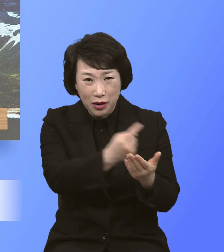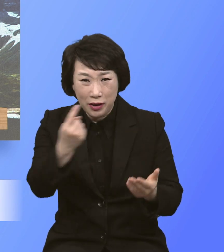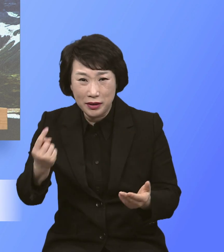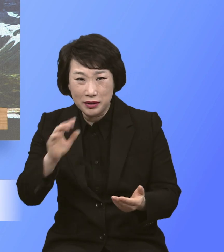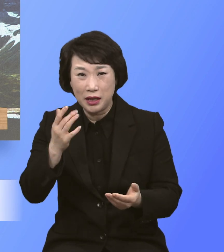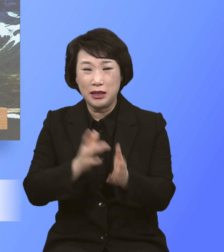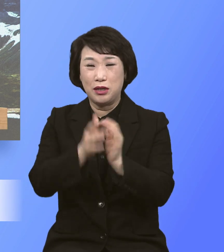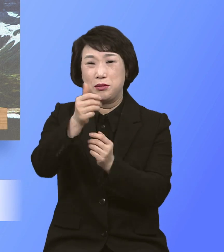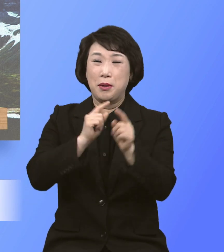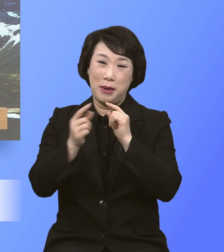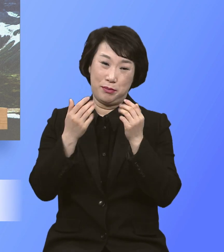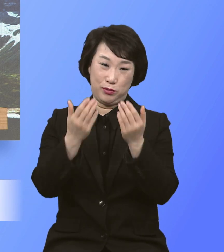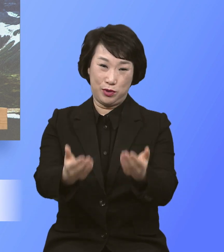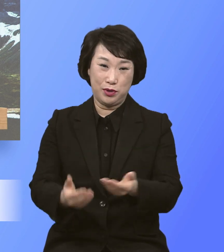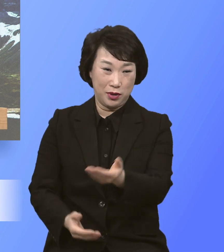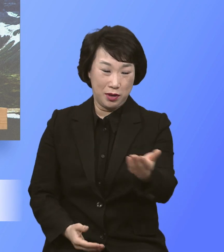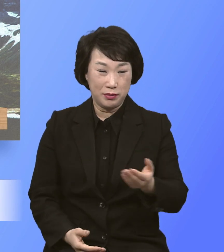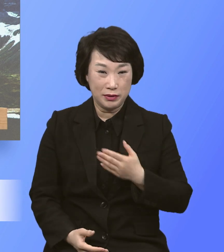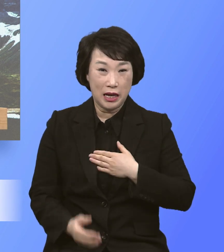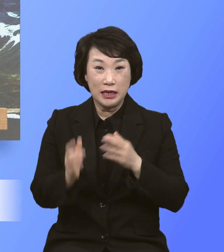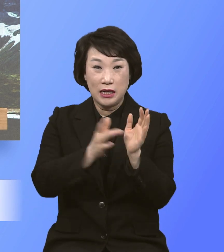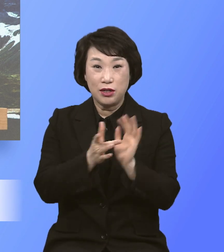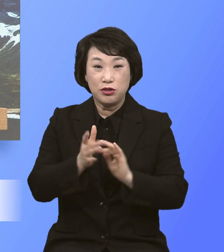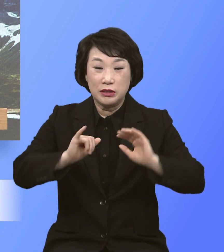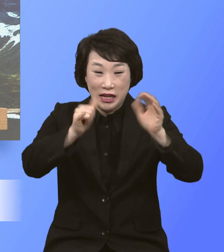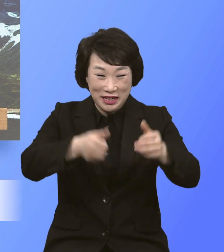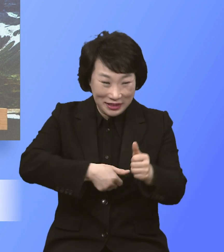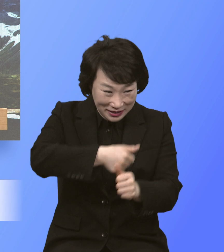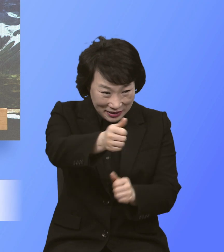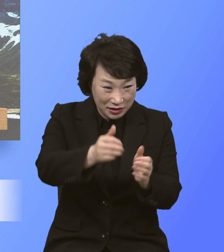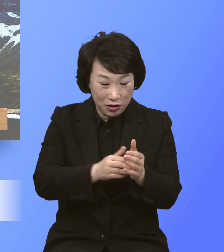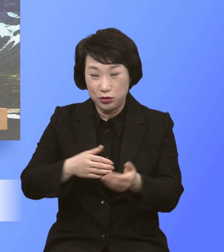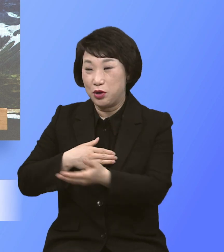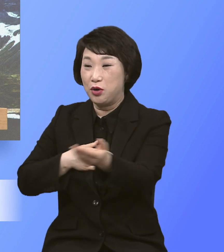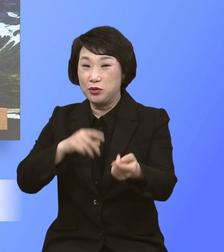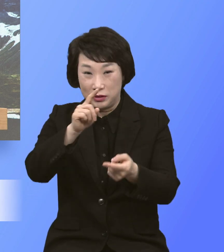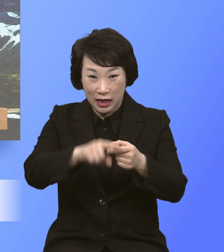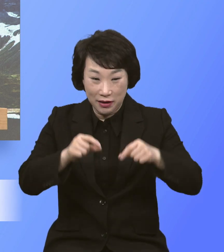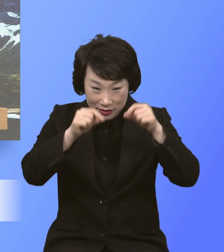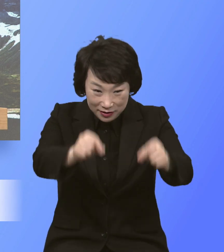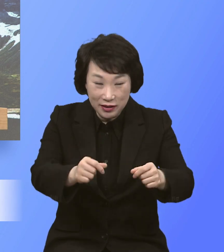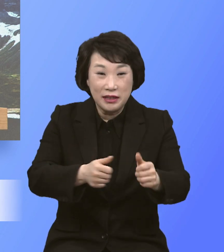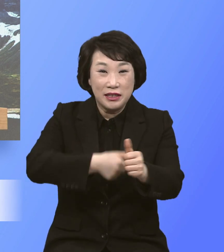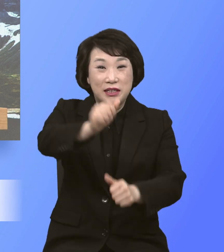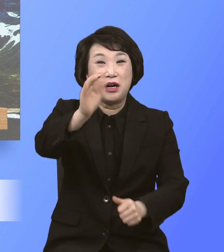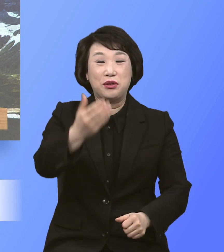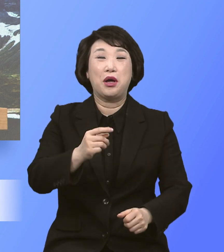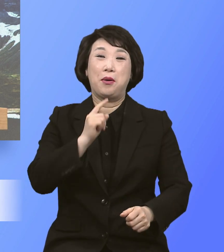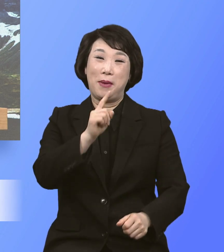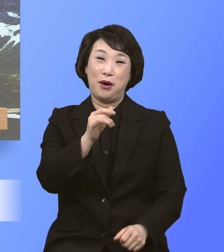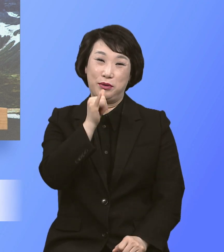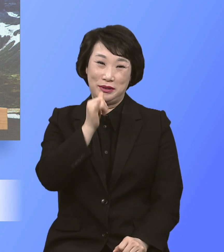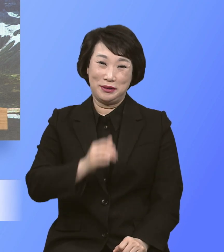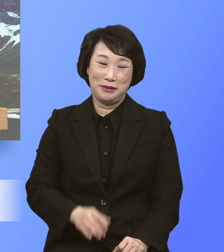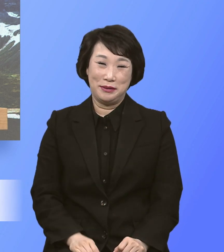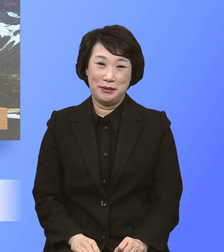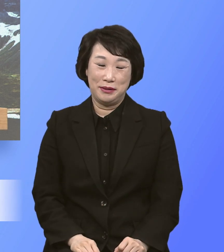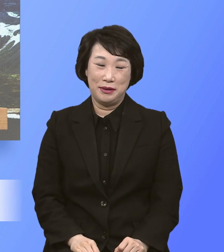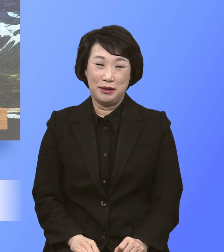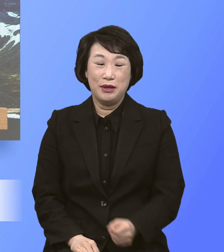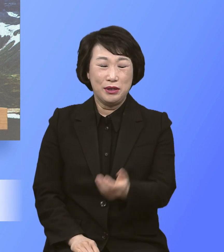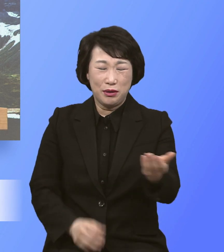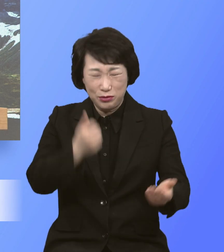예수께서 말씀하시기를 내가 세상을 이기었으니 너희도 이기라고 했습니다. 응?